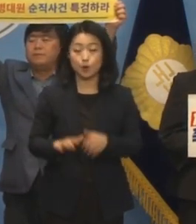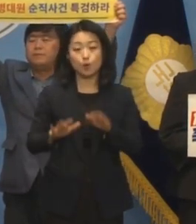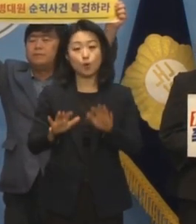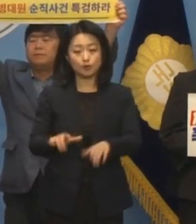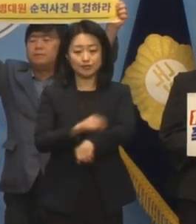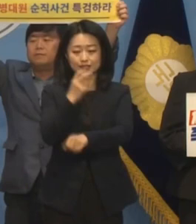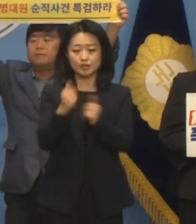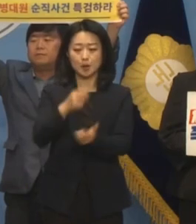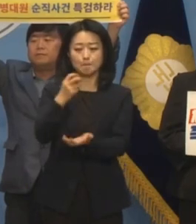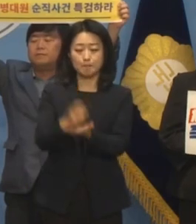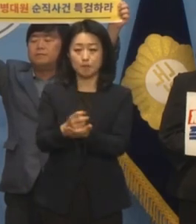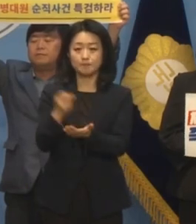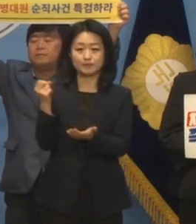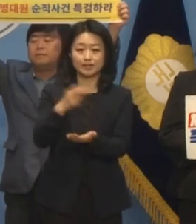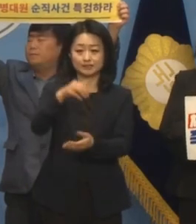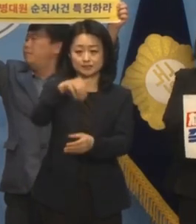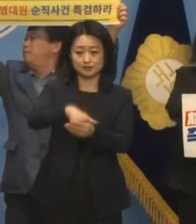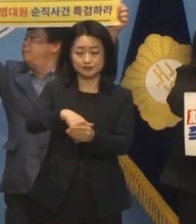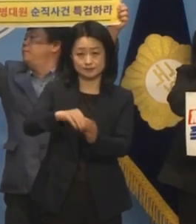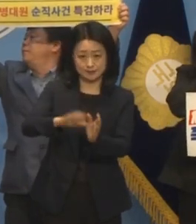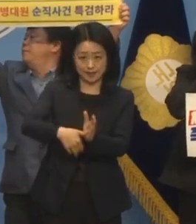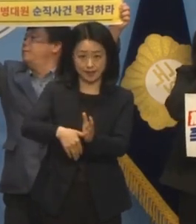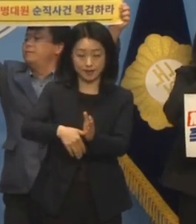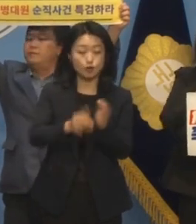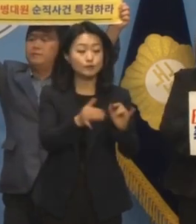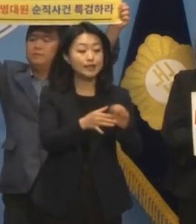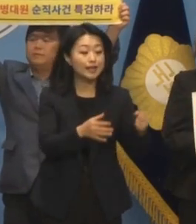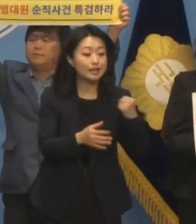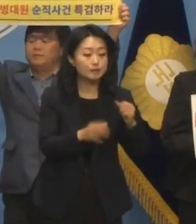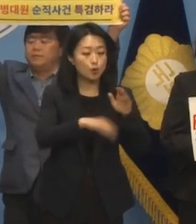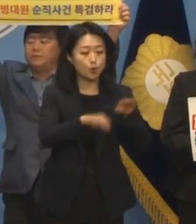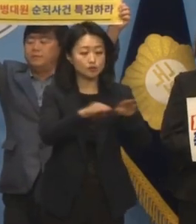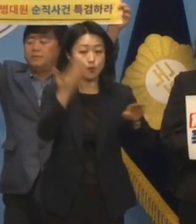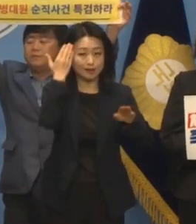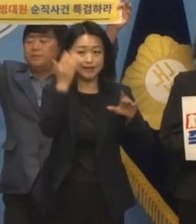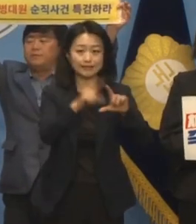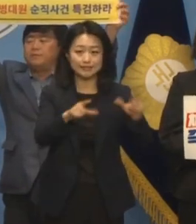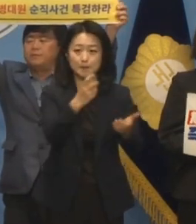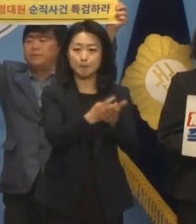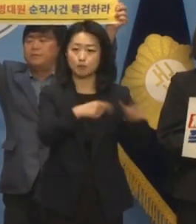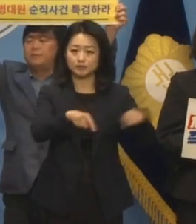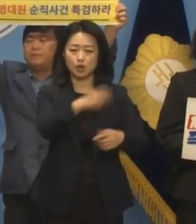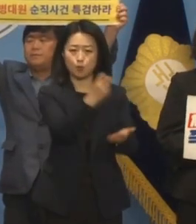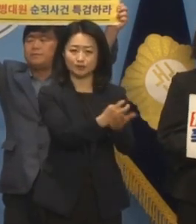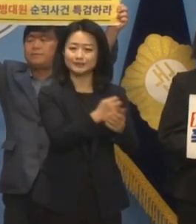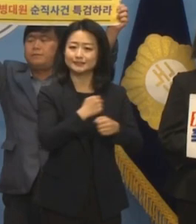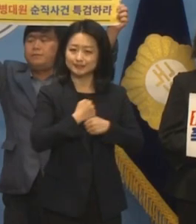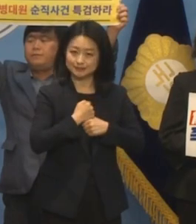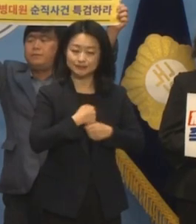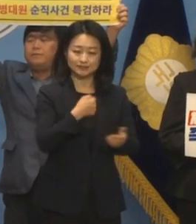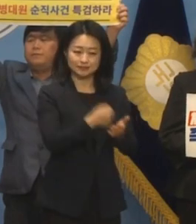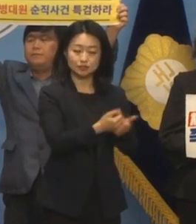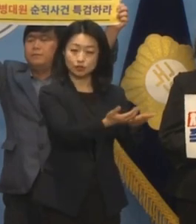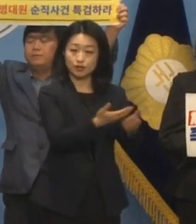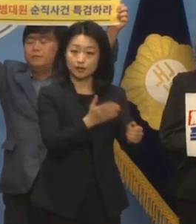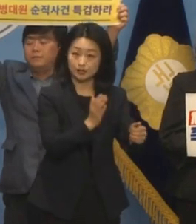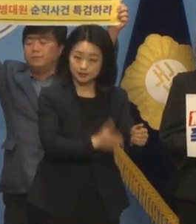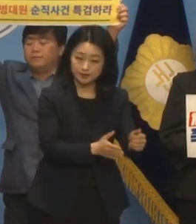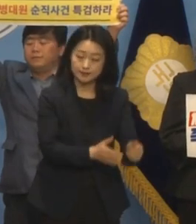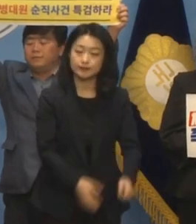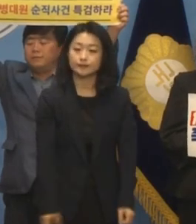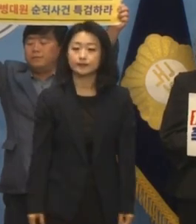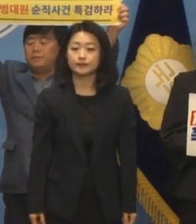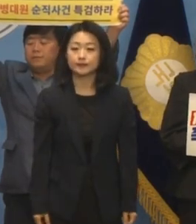오늘 특검법 재표결에서 국민의힘이 지향해온 공정과 상식 그리고 법치의 원칙을 지키는 결단을 해주시기